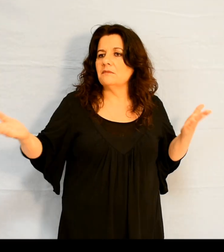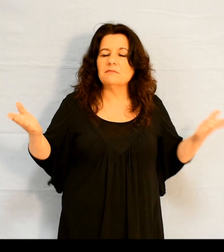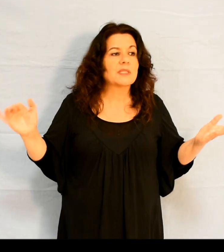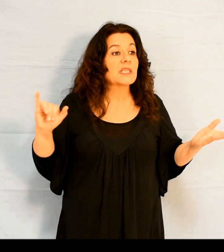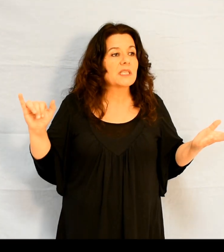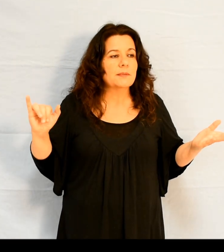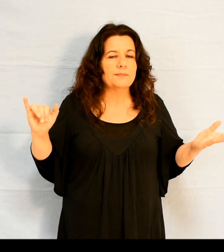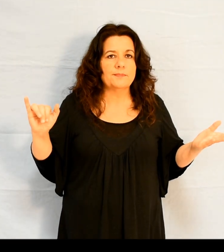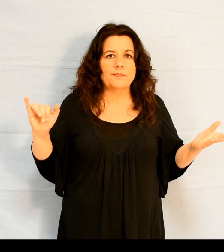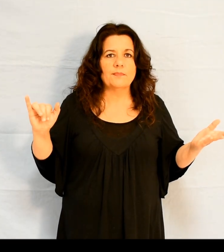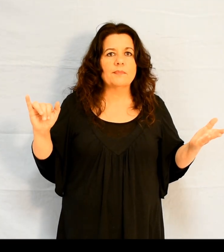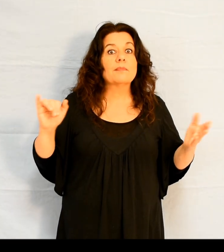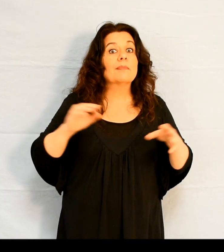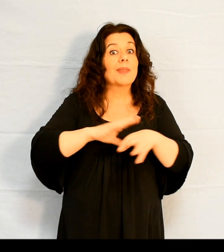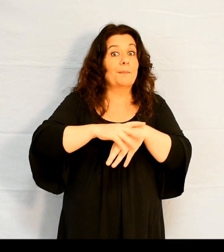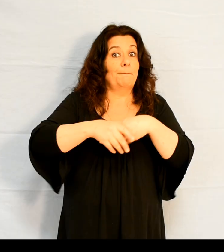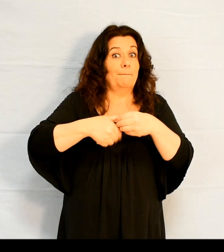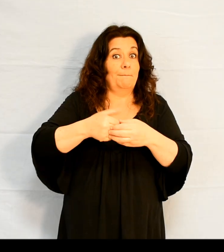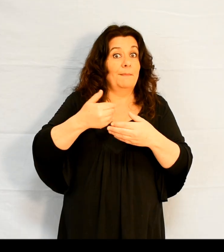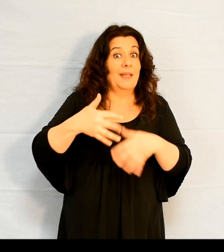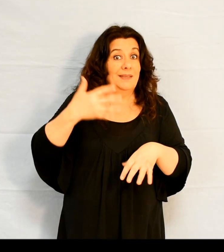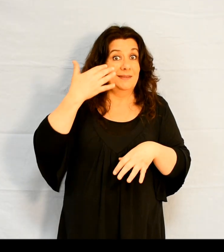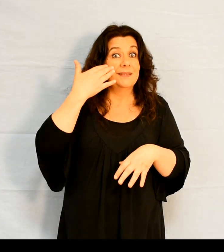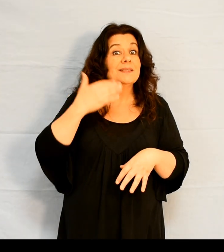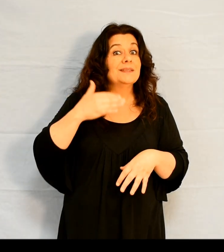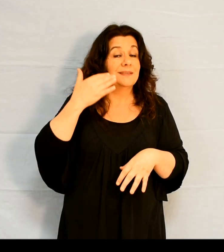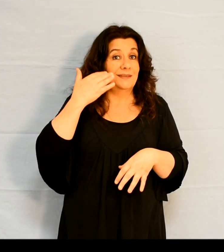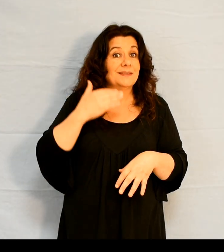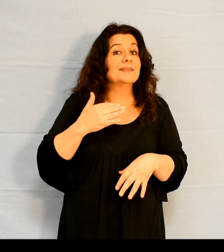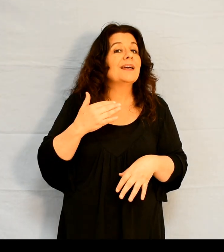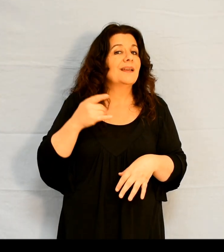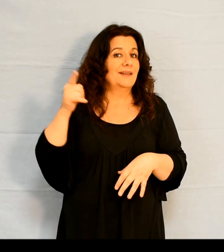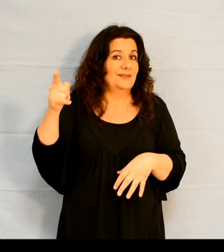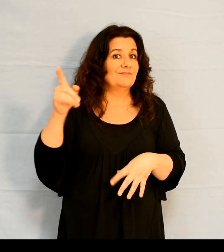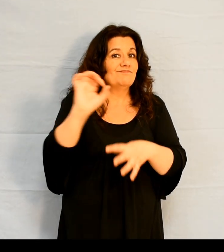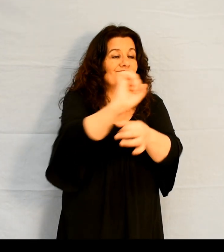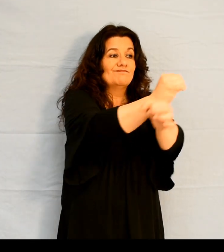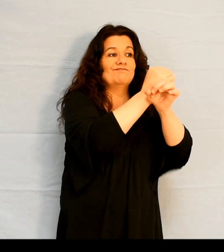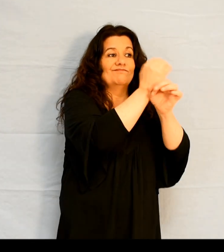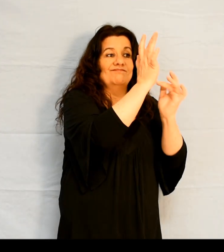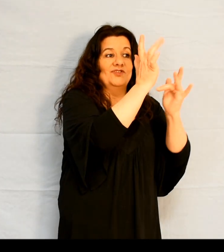Il savait, en effet, que c'était par jalousie qu'on avait livré Jésus.